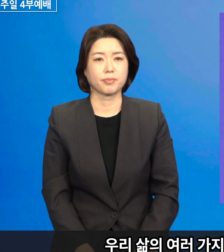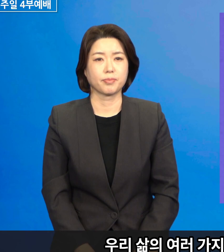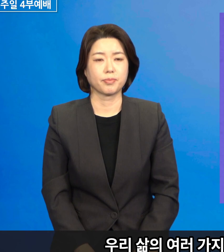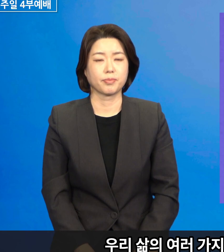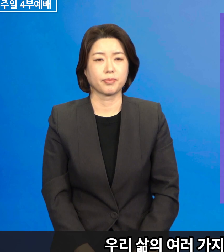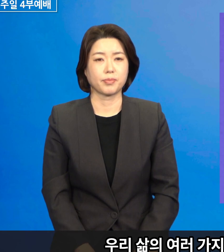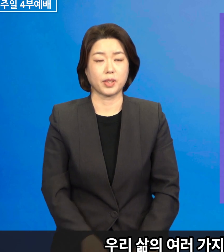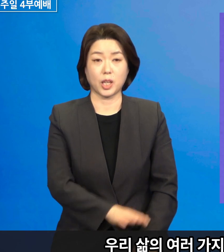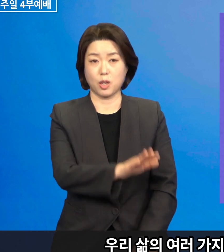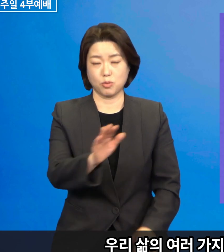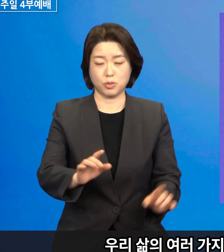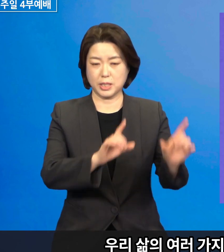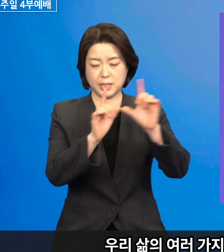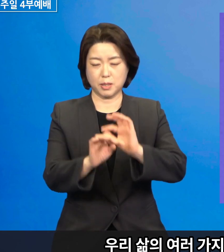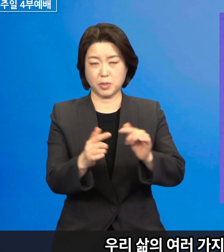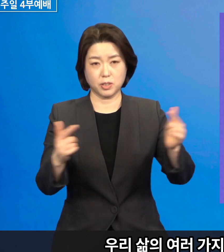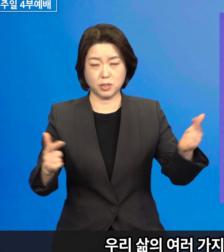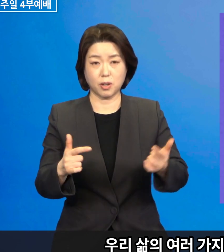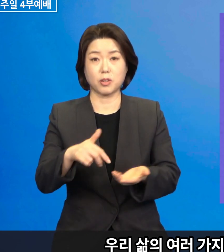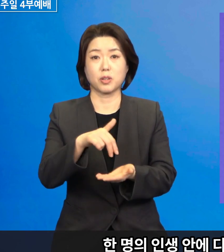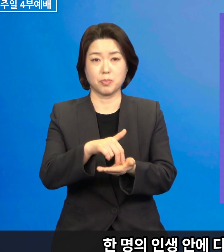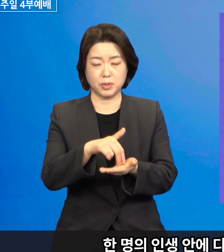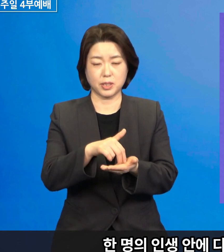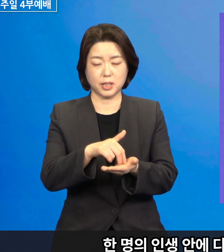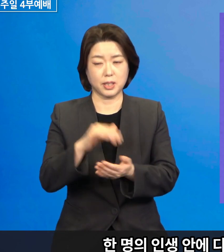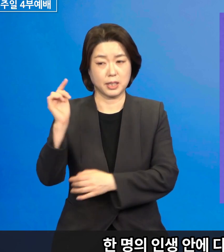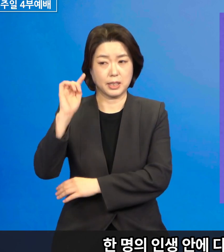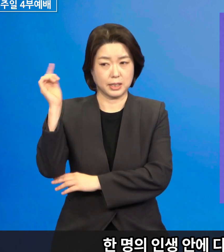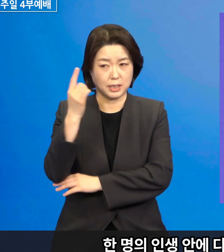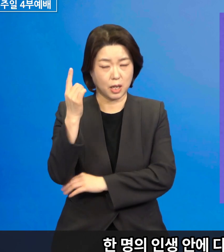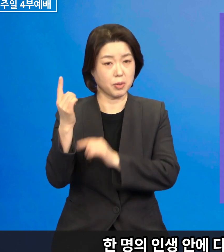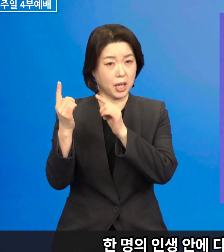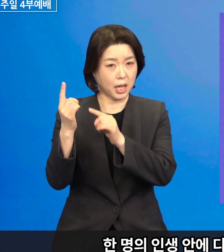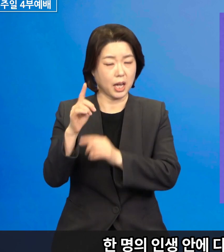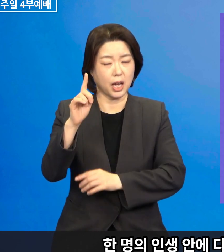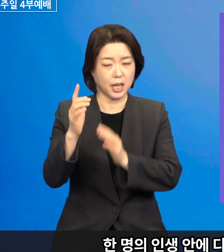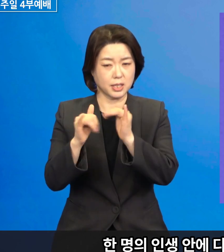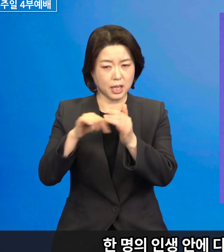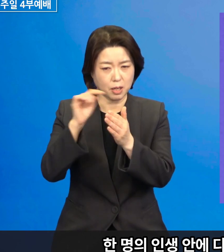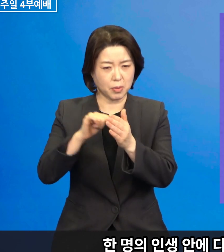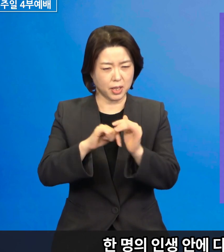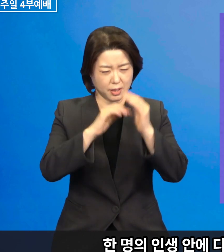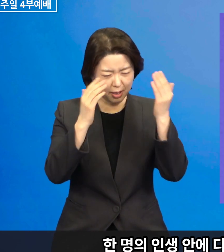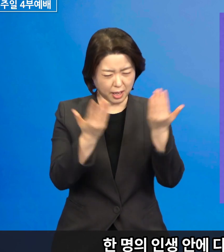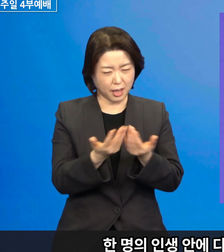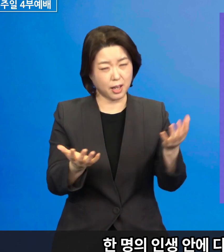우리 삶의 여러 가지 형편이 이 다윗의 인생, 한 명의 인생 안에 다 담겨 있는 것 같습니다.